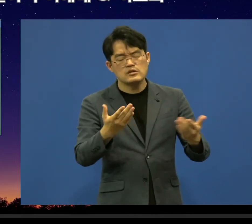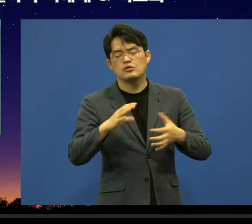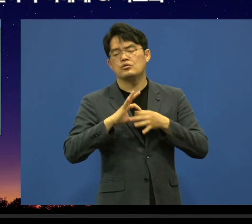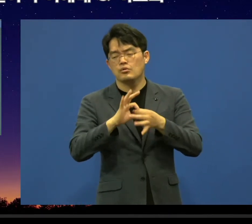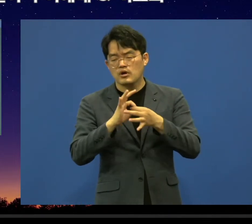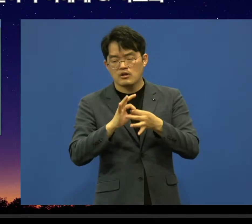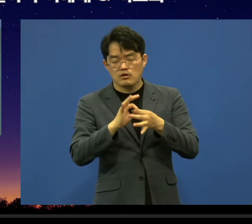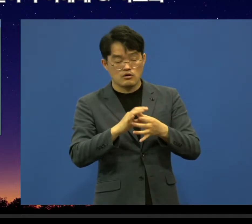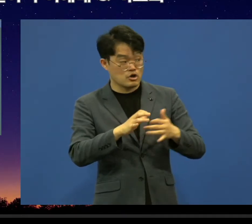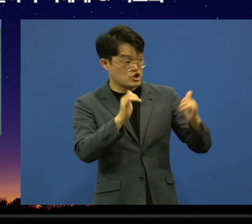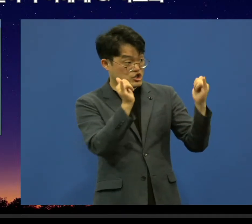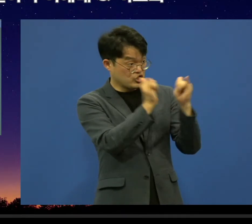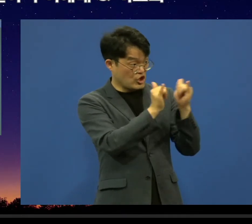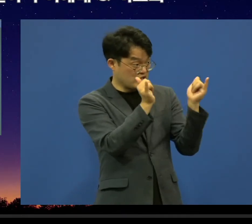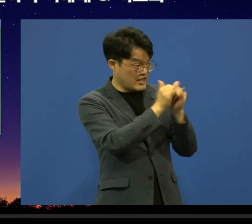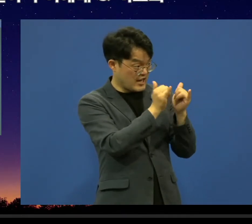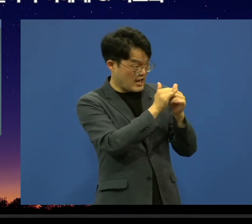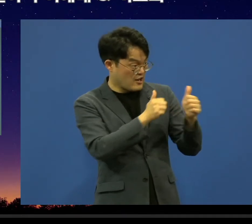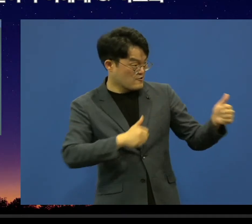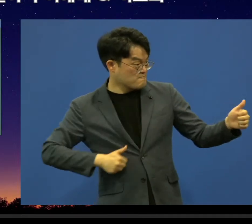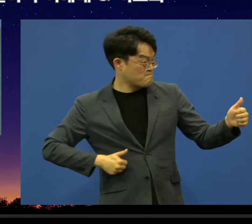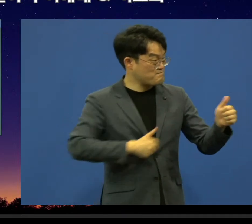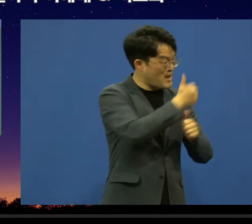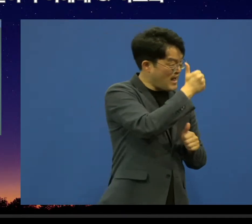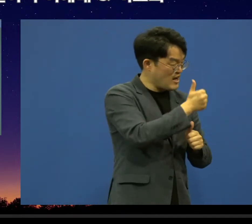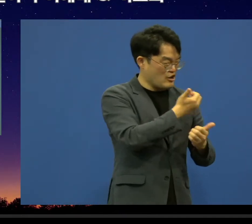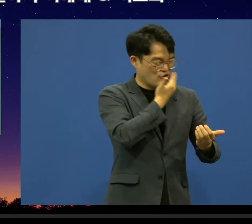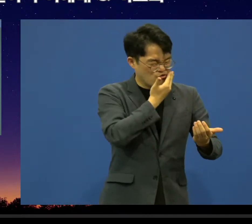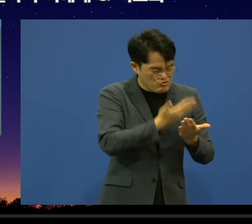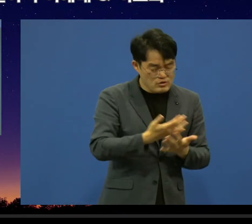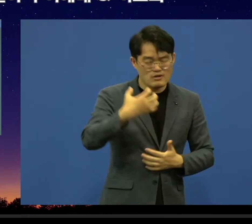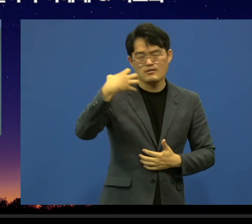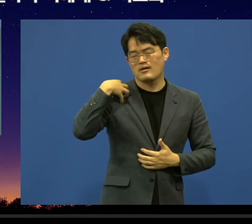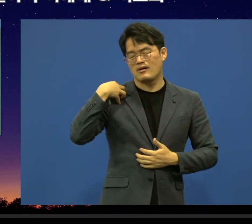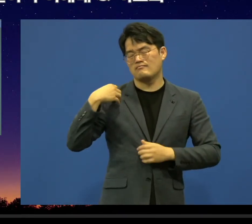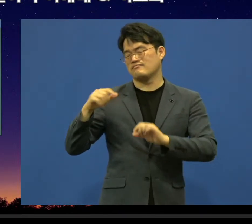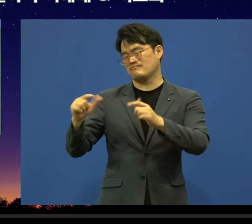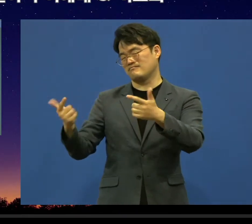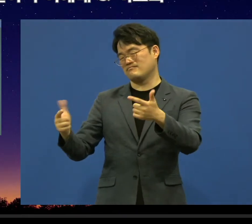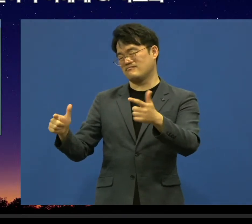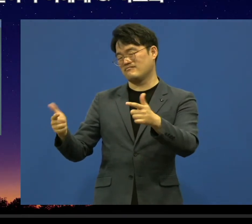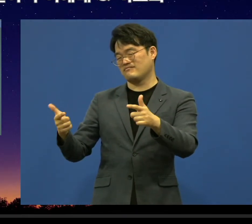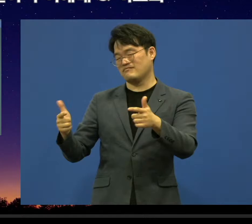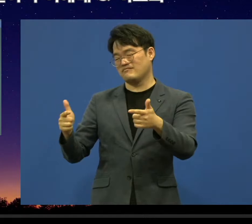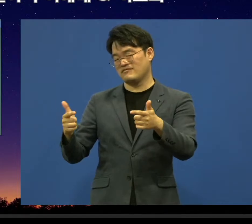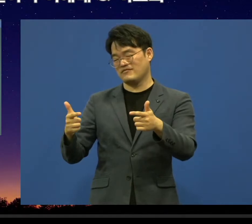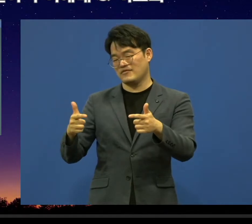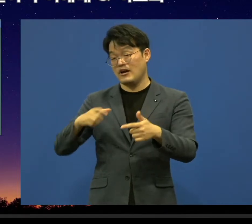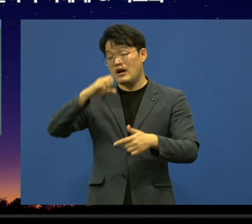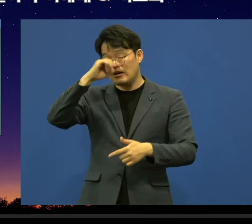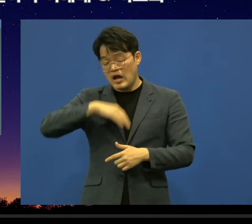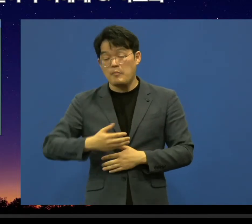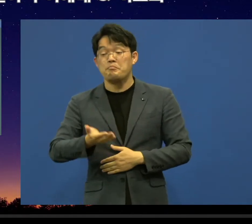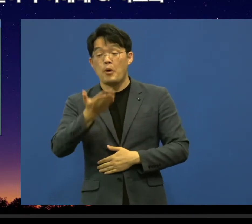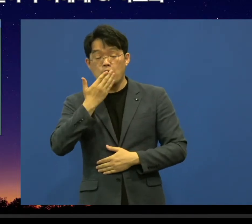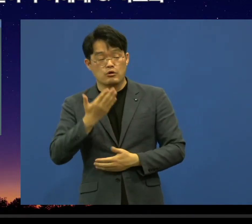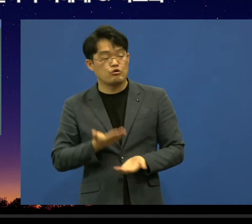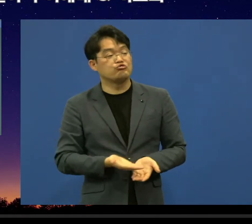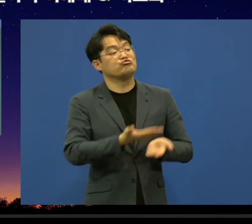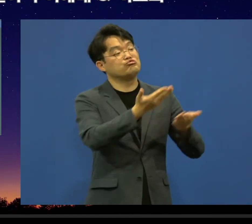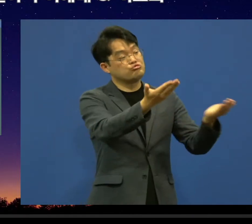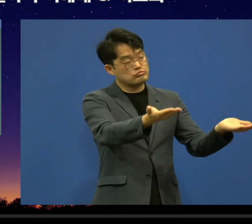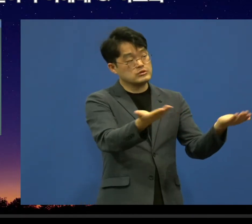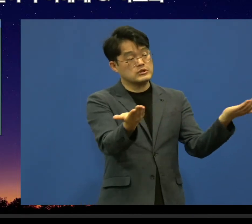조금 더 버티기는 하겠지만 본질적인 문제인 거인 골리앗의 문제는 해결해주지